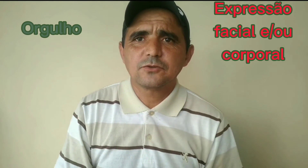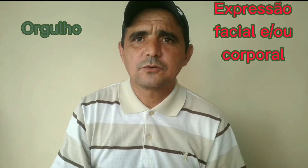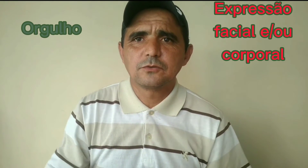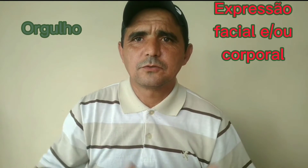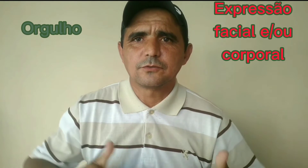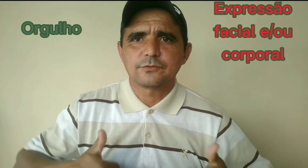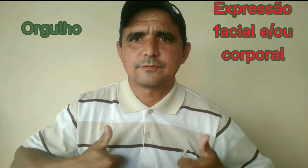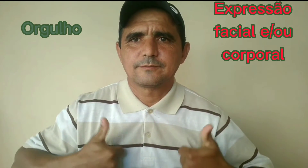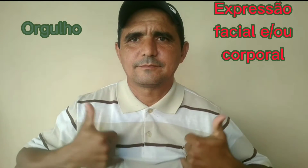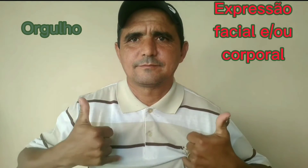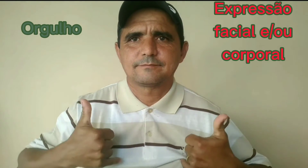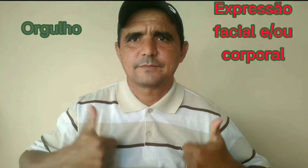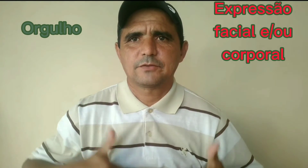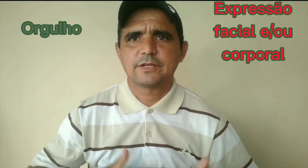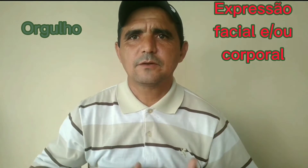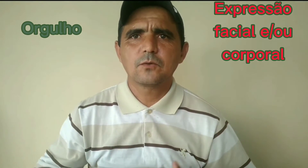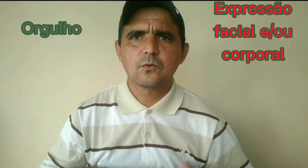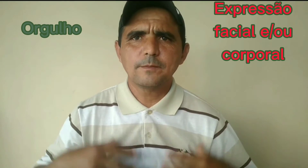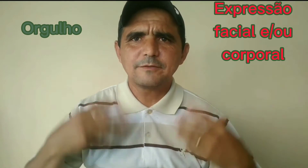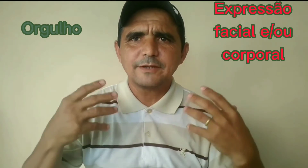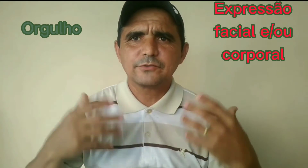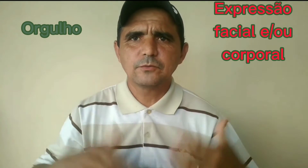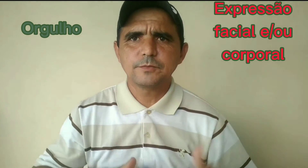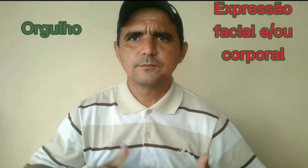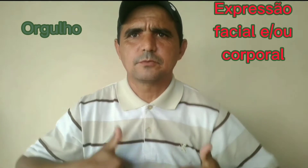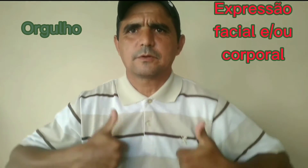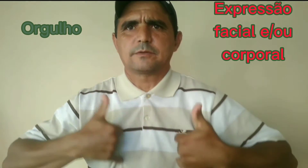de orgulhoso. O corpo ele vai subir um pouco. Né?